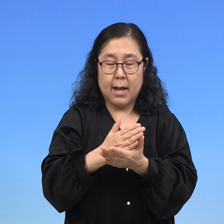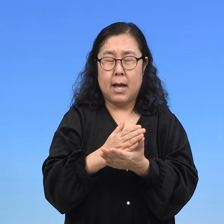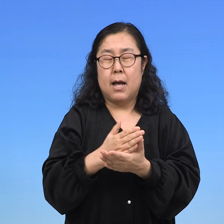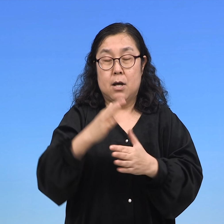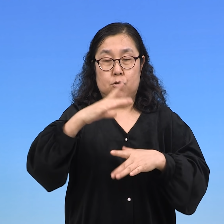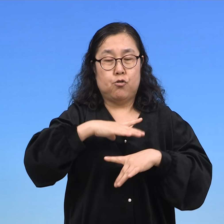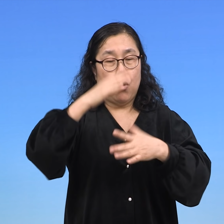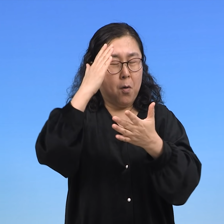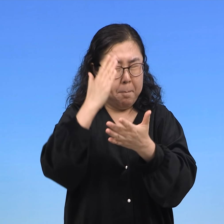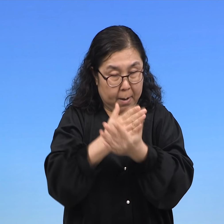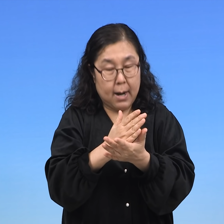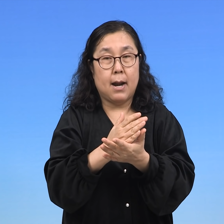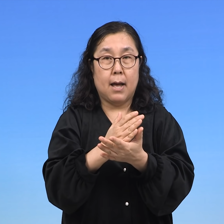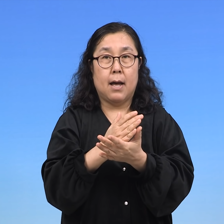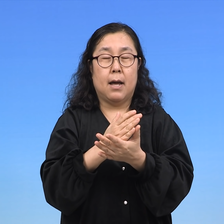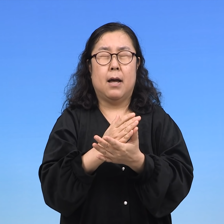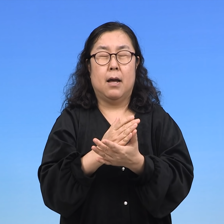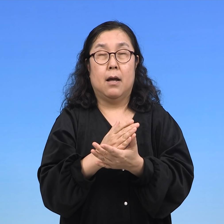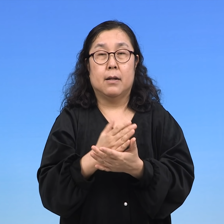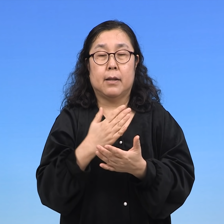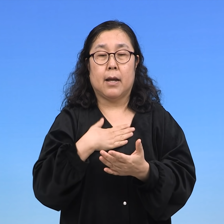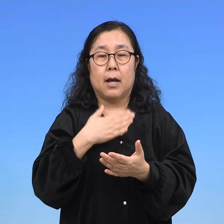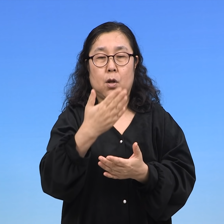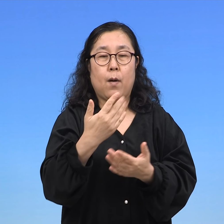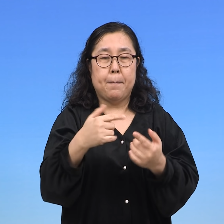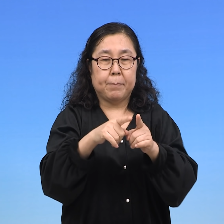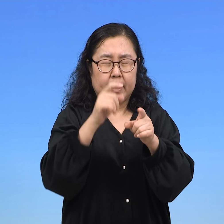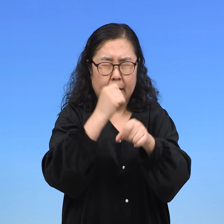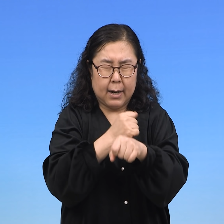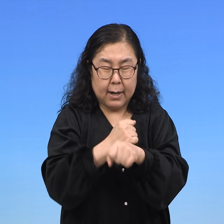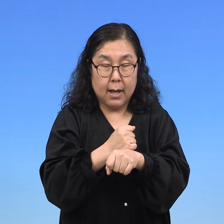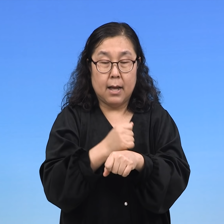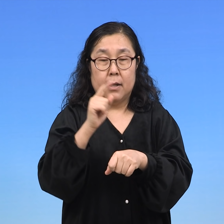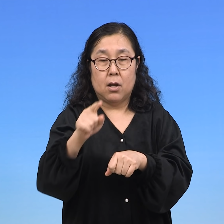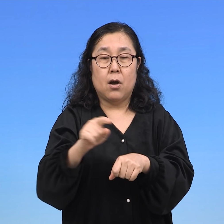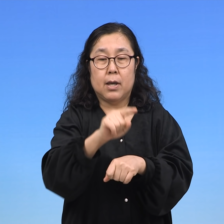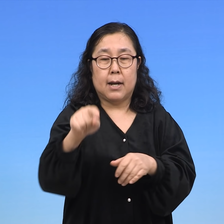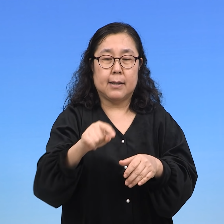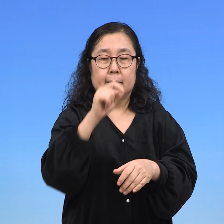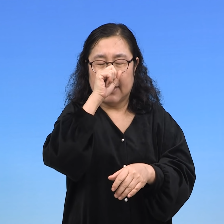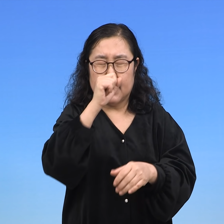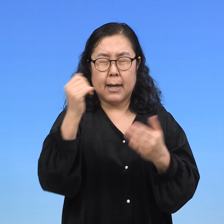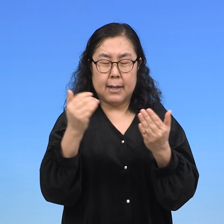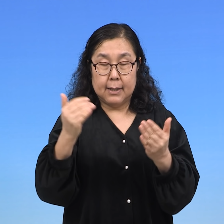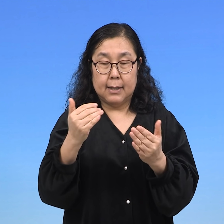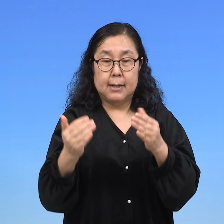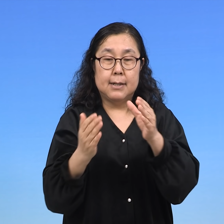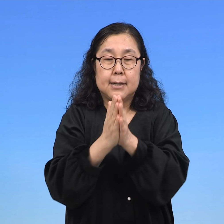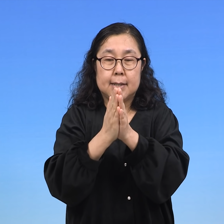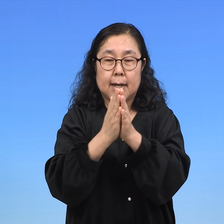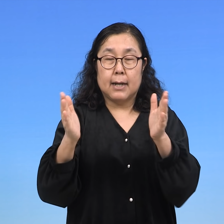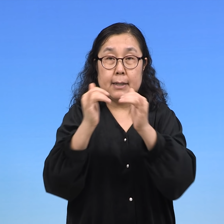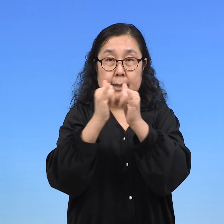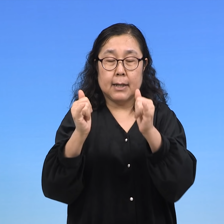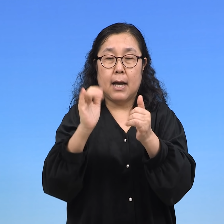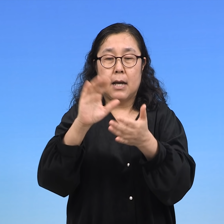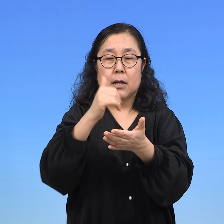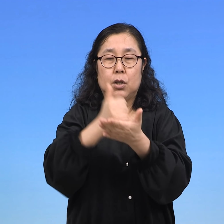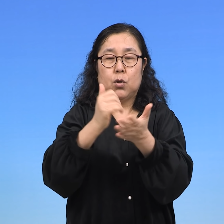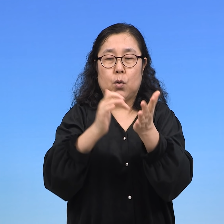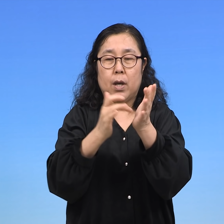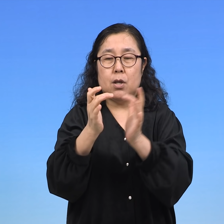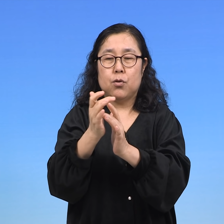것이다. 그래서 요 근래에 새벽마다 부르짖는 게 뭡니까? 너희 안에서 착한 일을 시작하시니가 그리스도 예수의 날까지 이루실 줄을